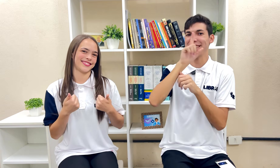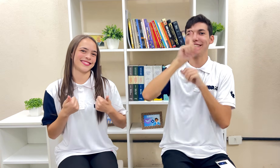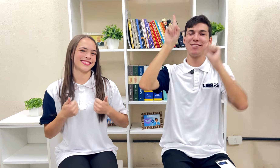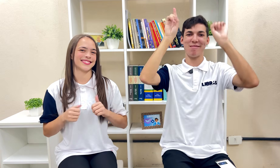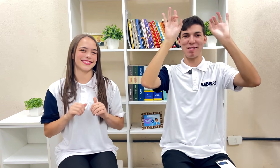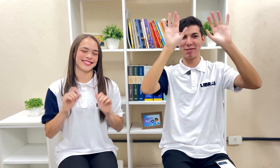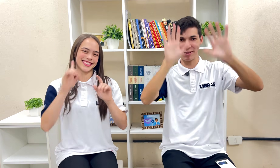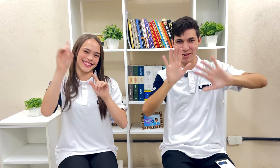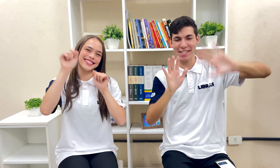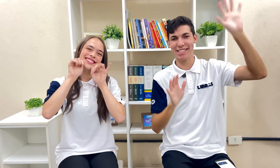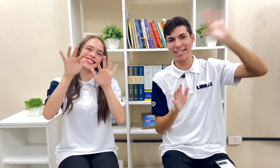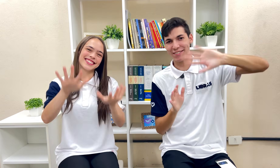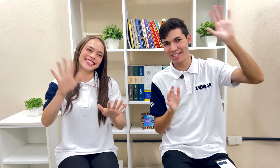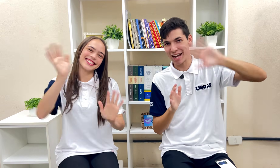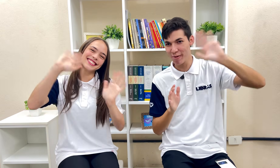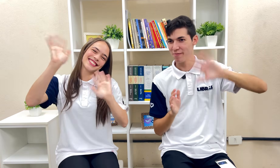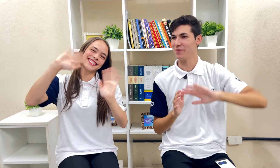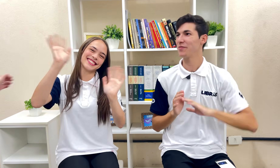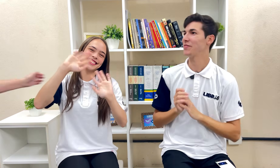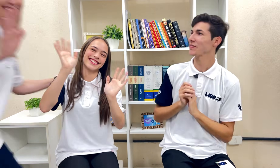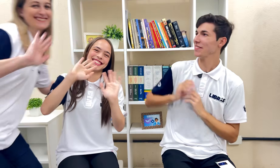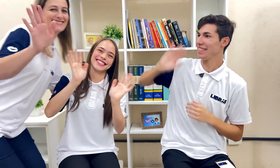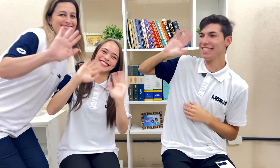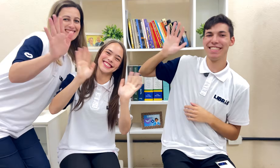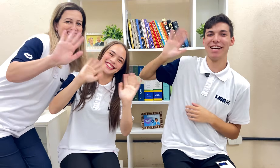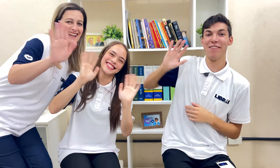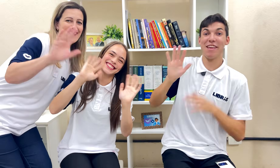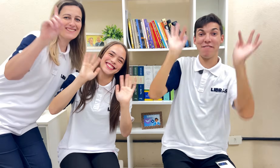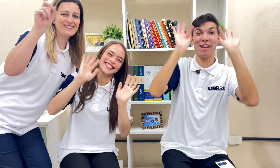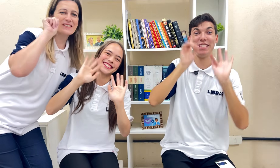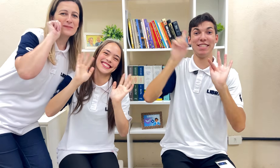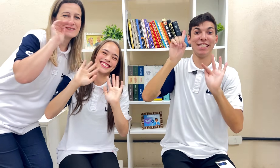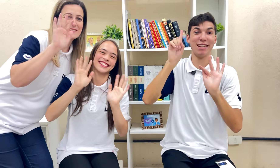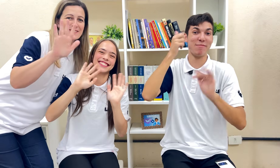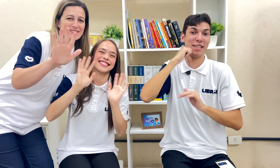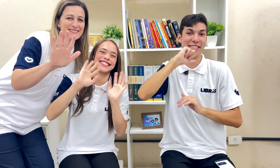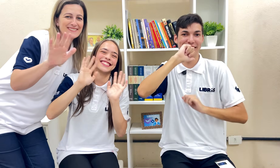Que Deus abençoe. Tchau, tchau. Tchau. E feliz Dia das Mães.